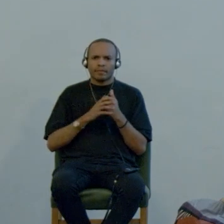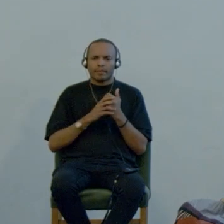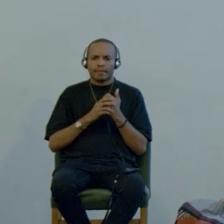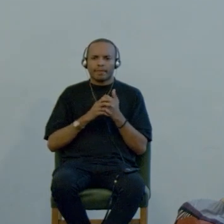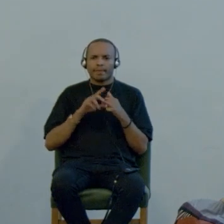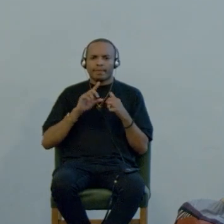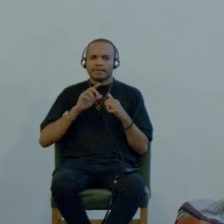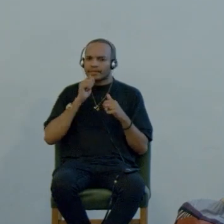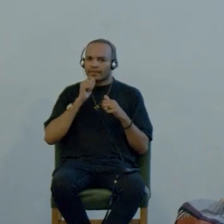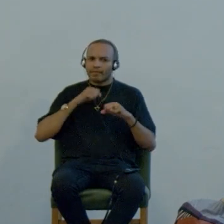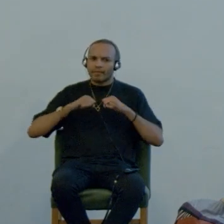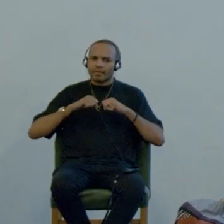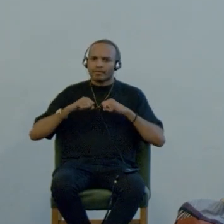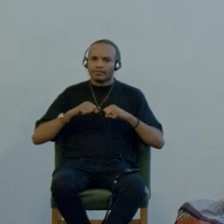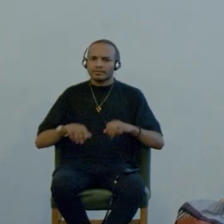Alors,